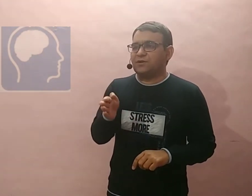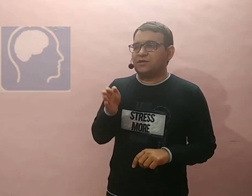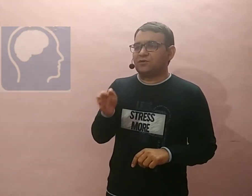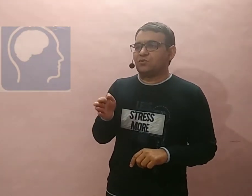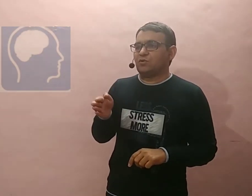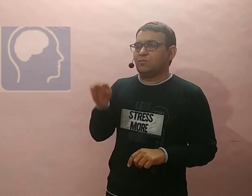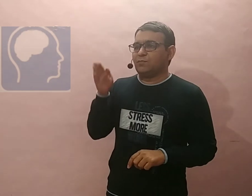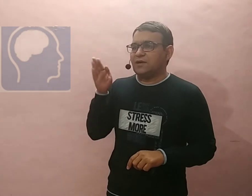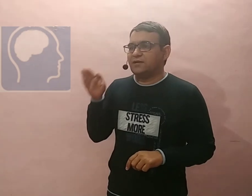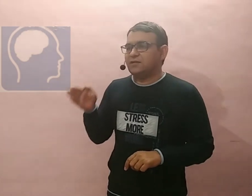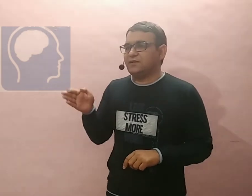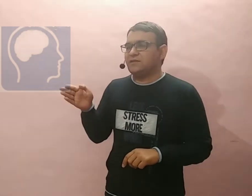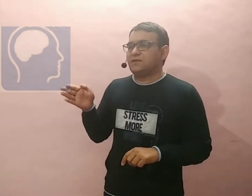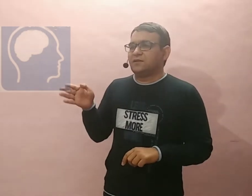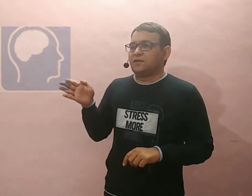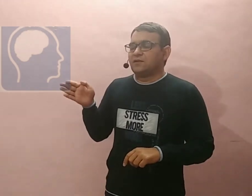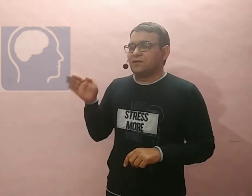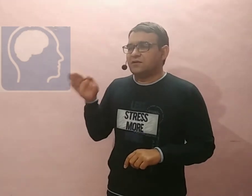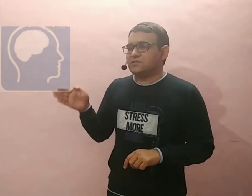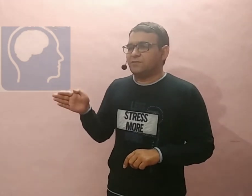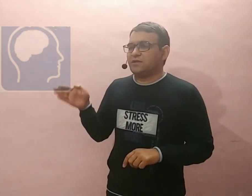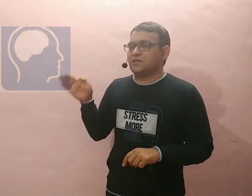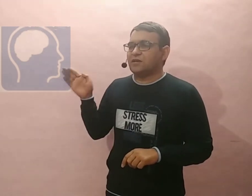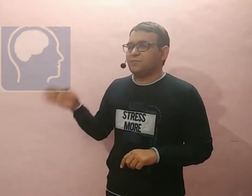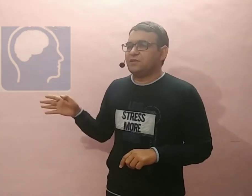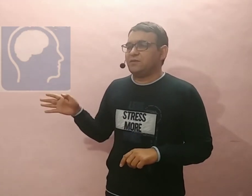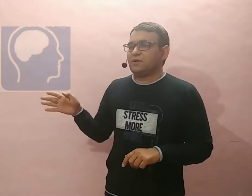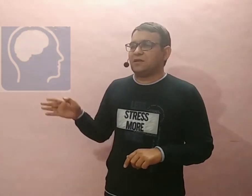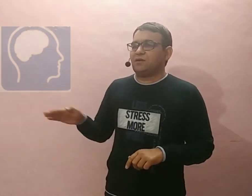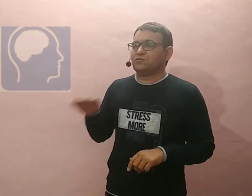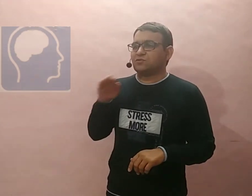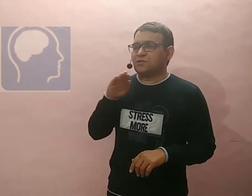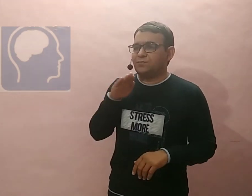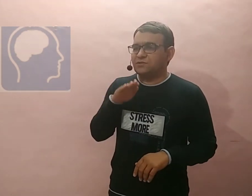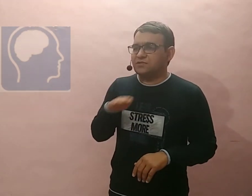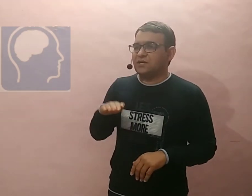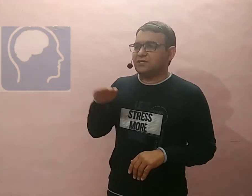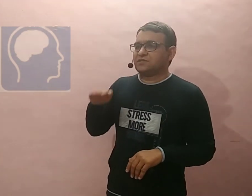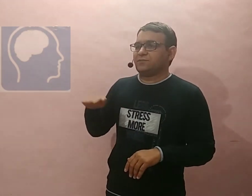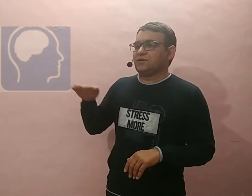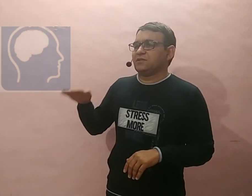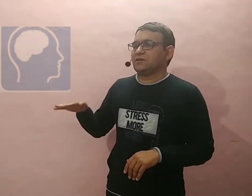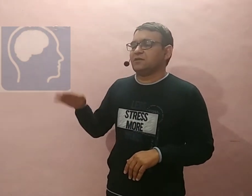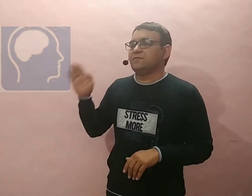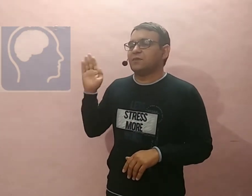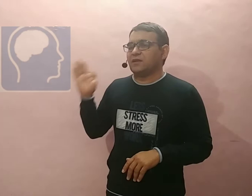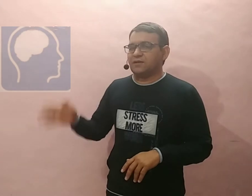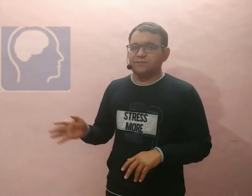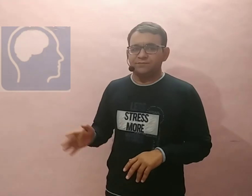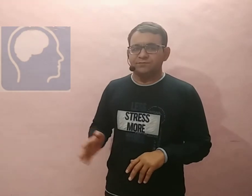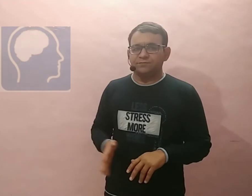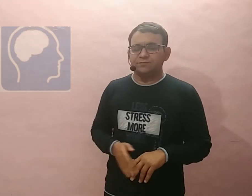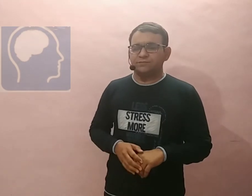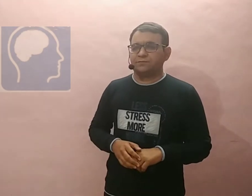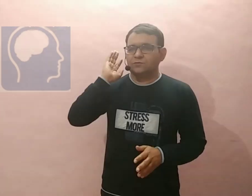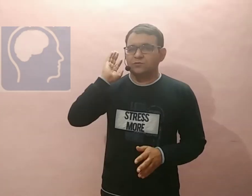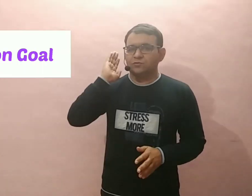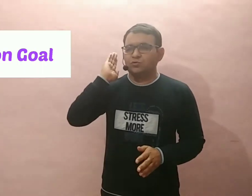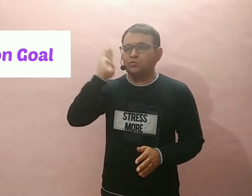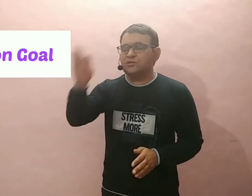डिसेबिलिटी को मेंटली डिसेबिलिटी कभी नहीं माना, उसको सिर्फ फिजिकल डिसेबिलिटी तक ही माना है। दूसरा